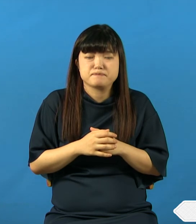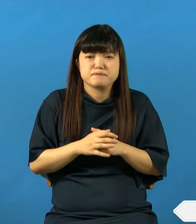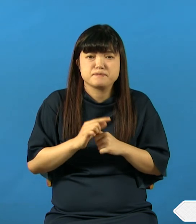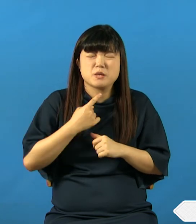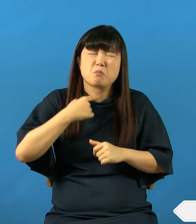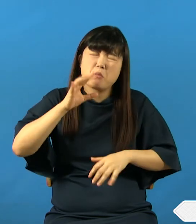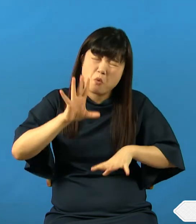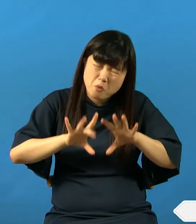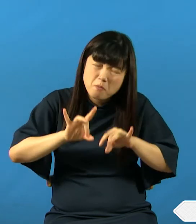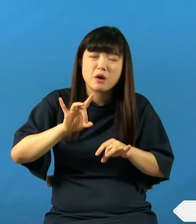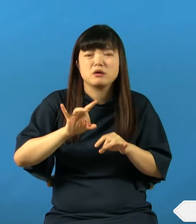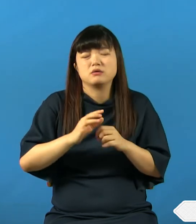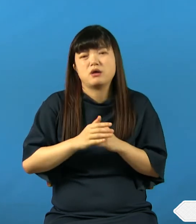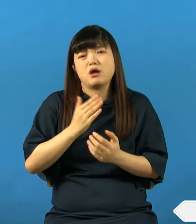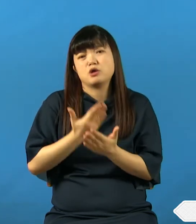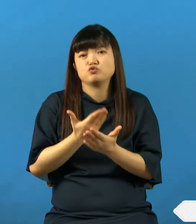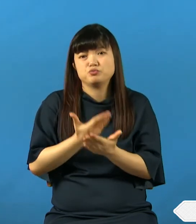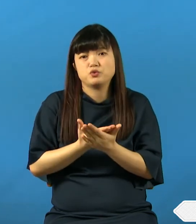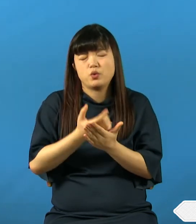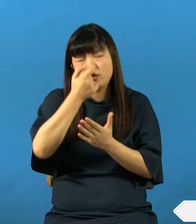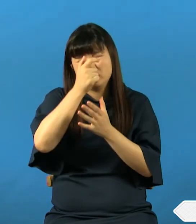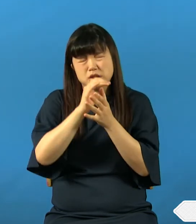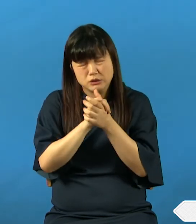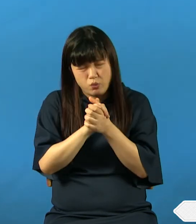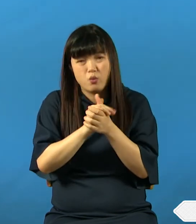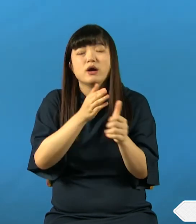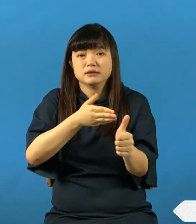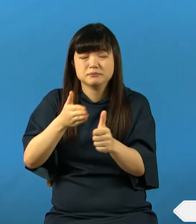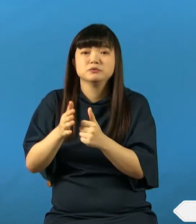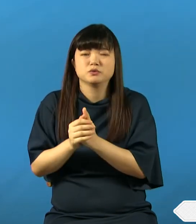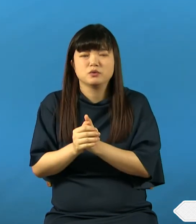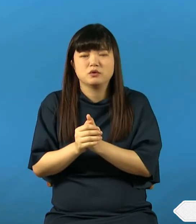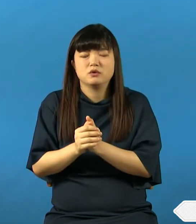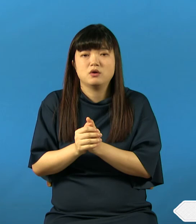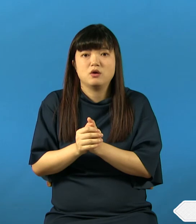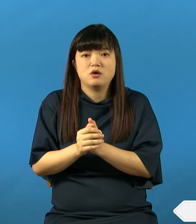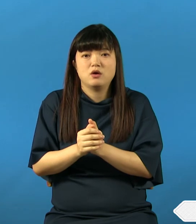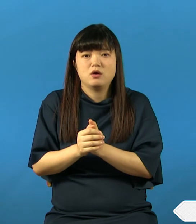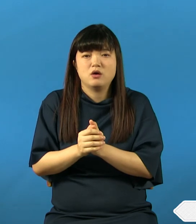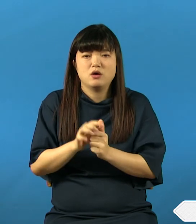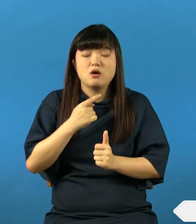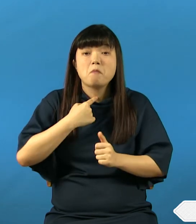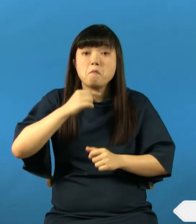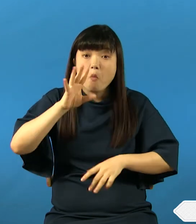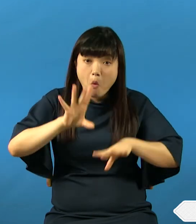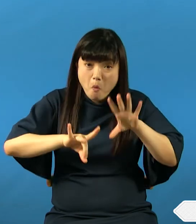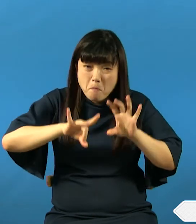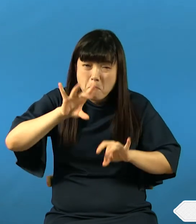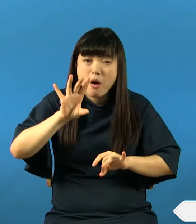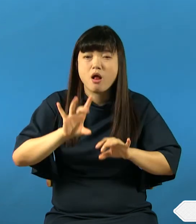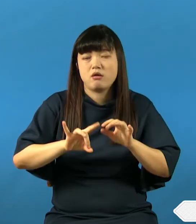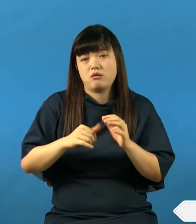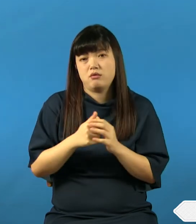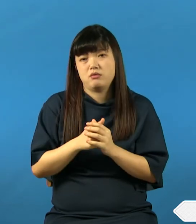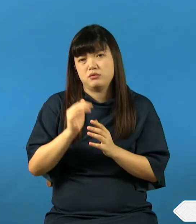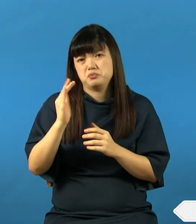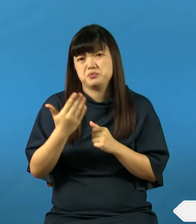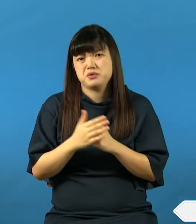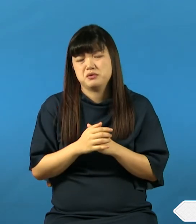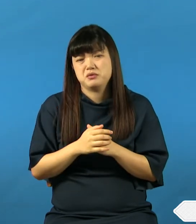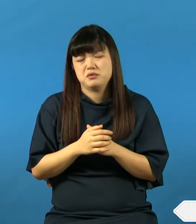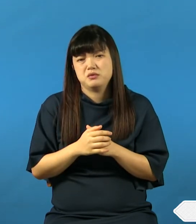여러분, 목마르게 해달라고 기도하셔야 됩니다. 정말 어떤 의미에서는 목말라 해야 됩니다.